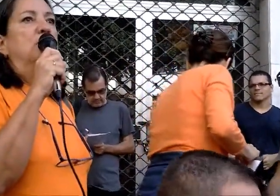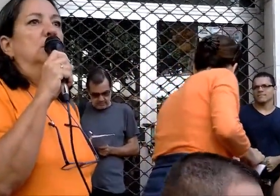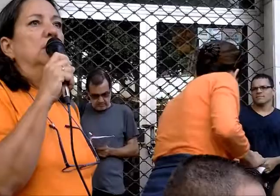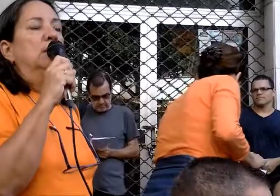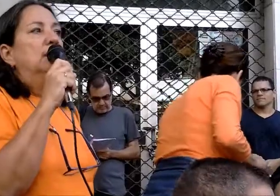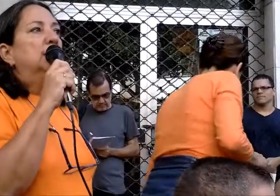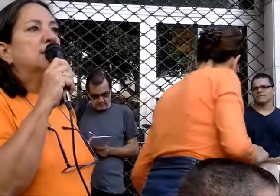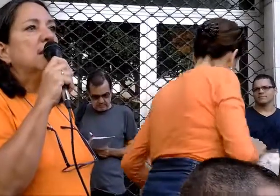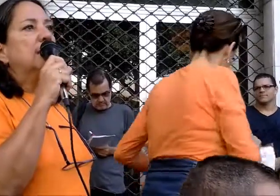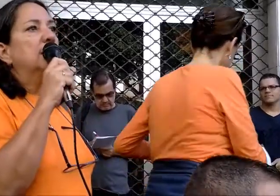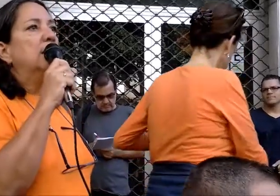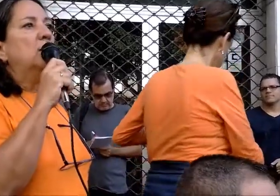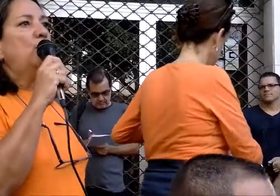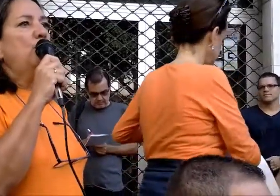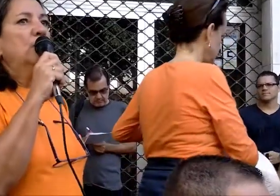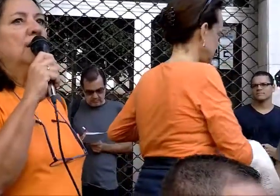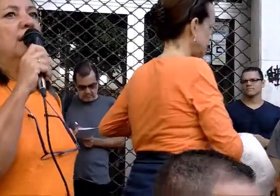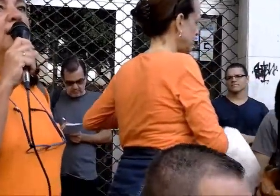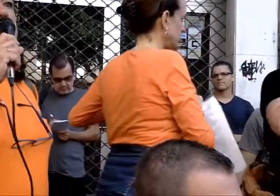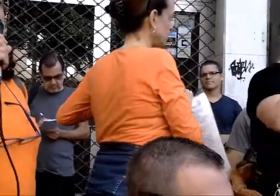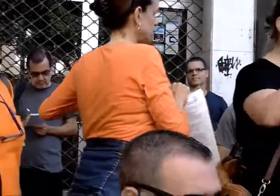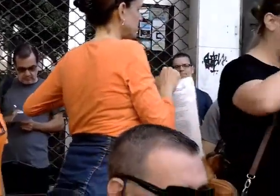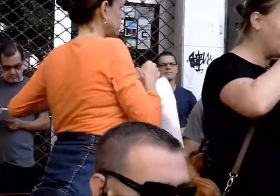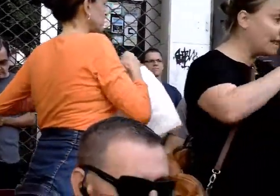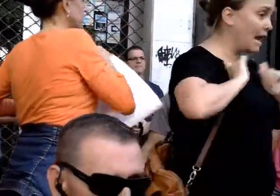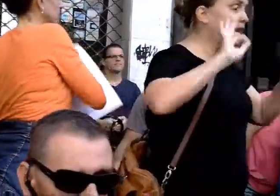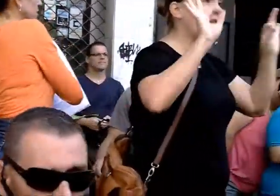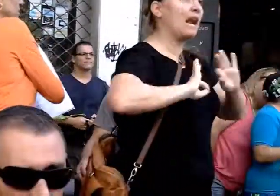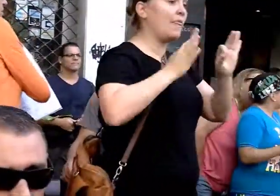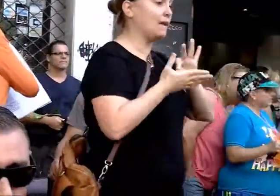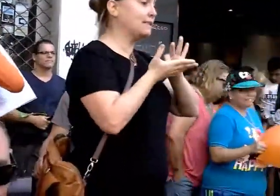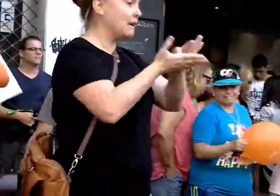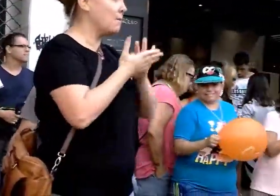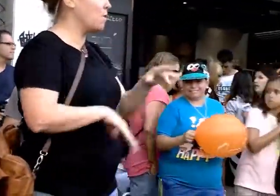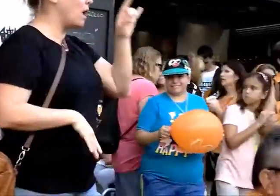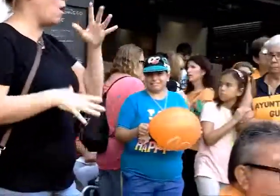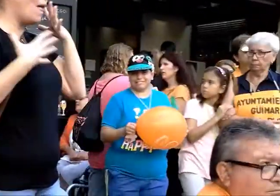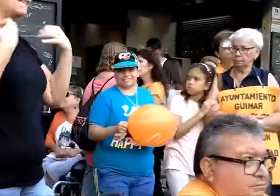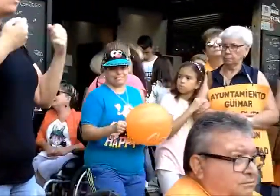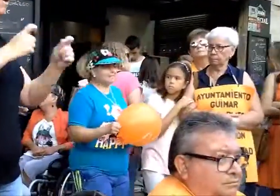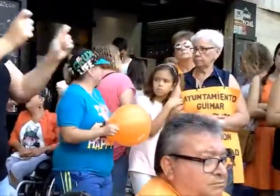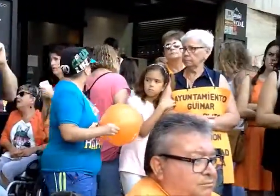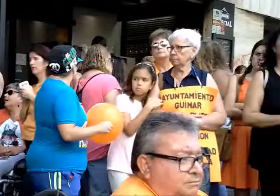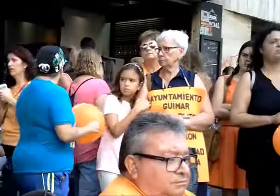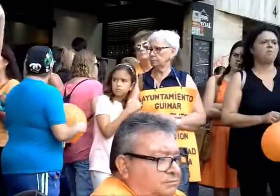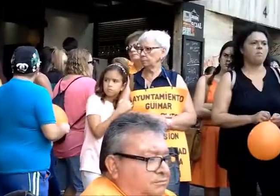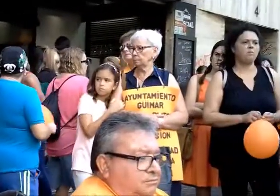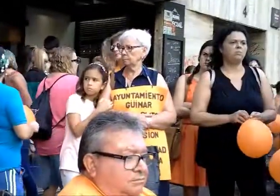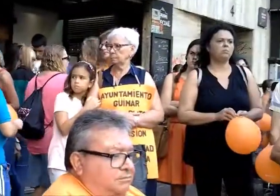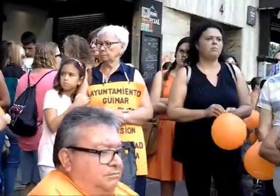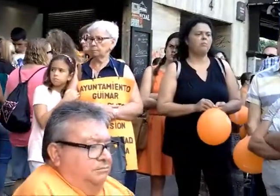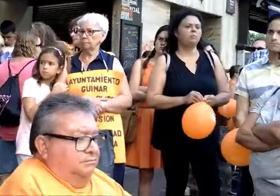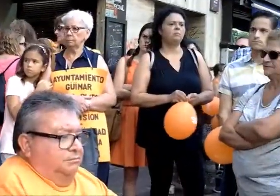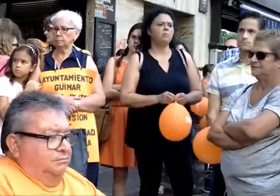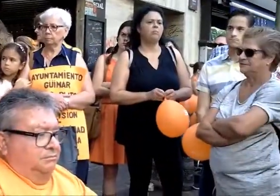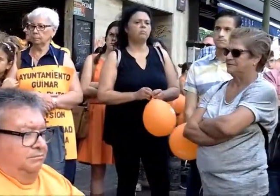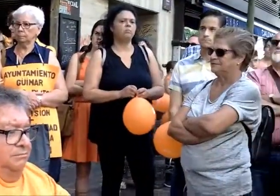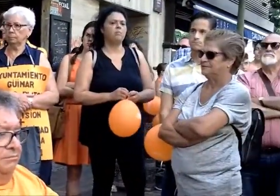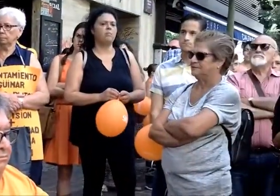educación, desatendidos en el servicio canario de salud, desatendidos en deporte,